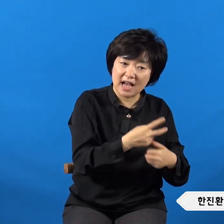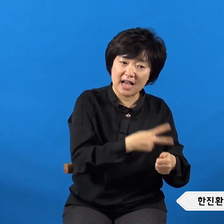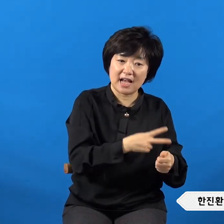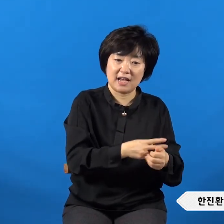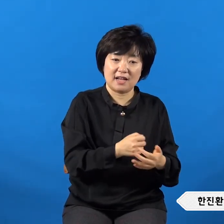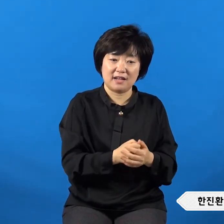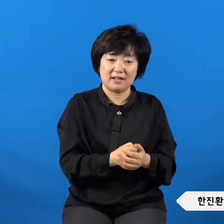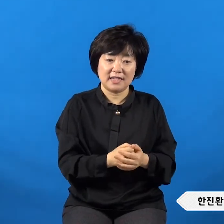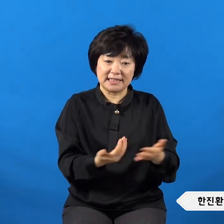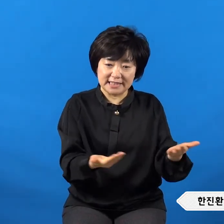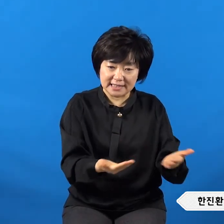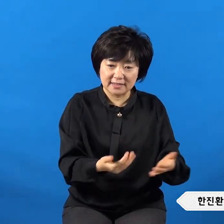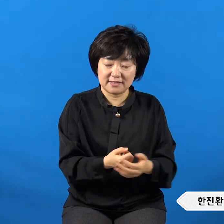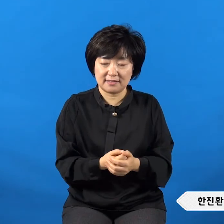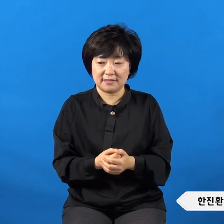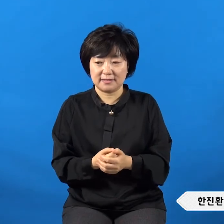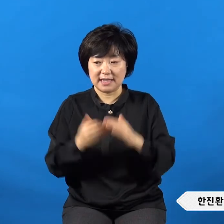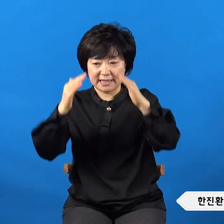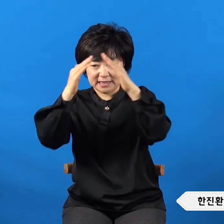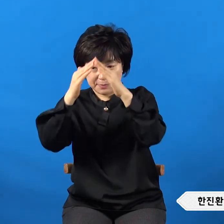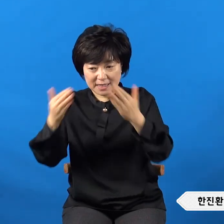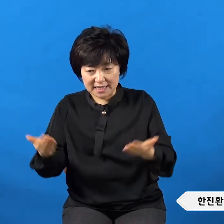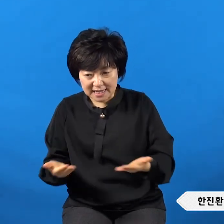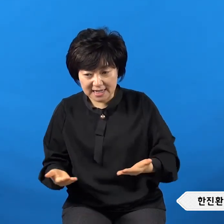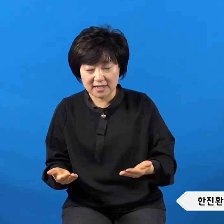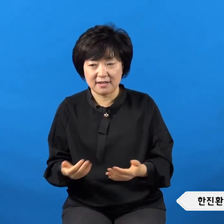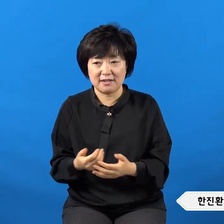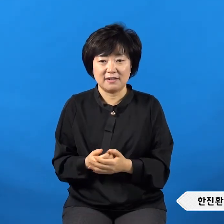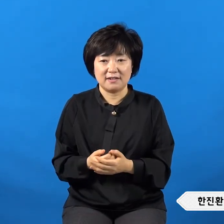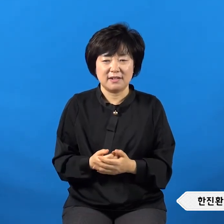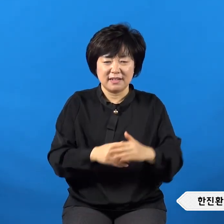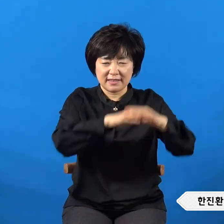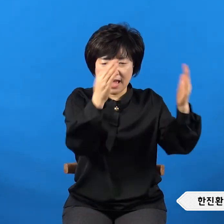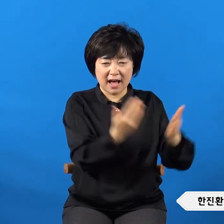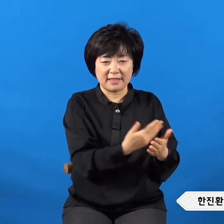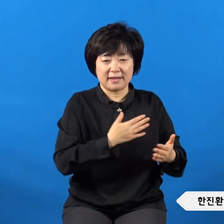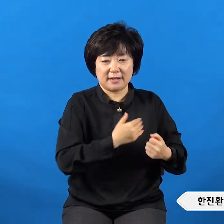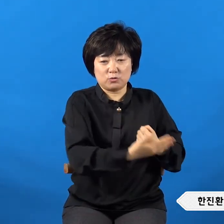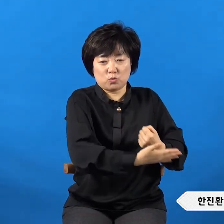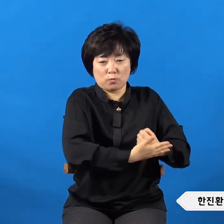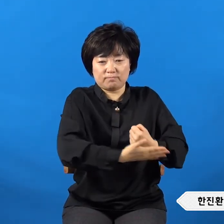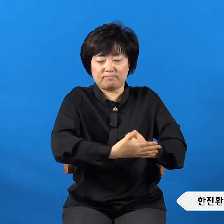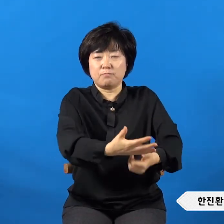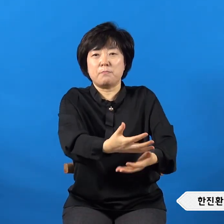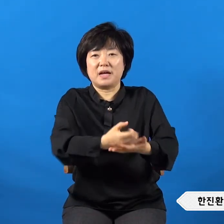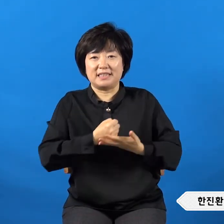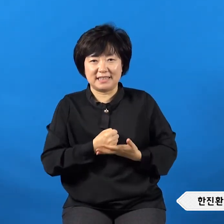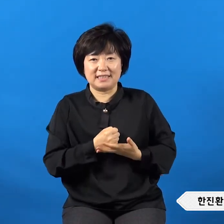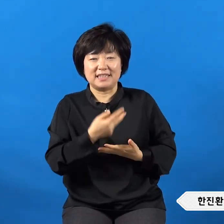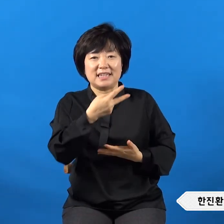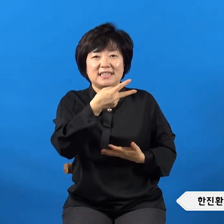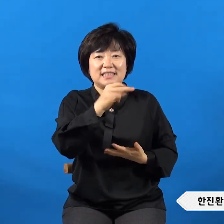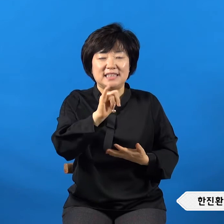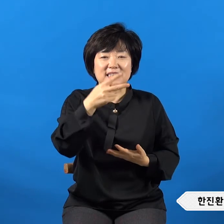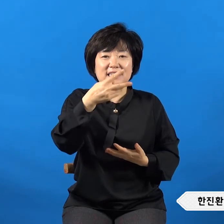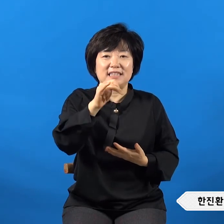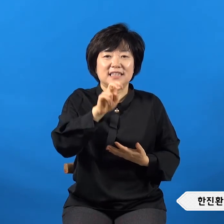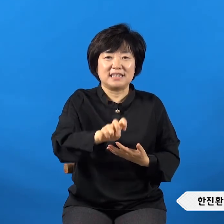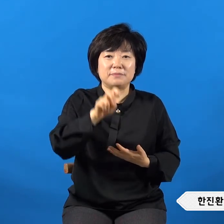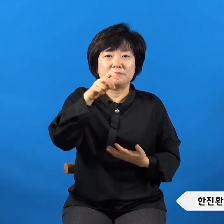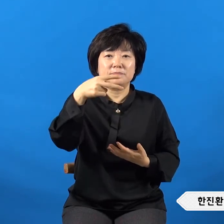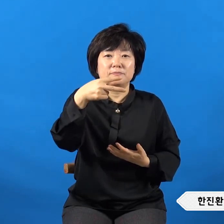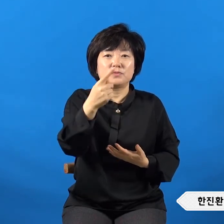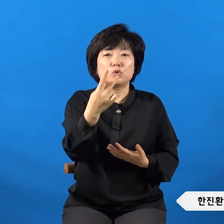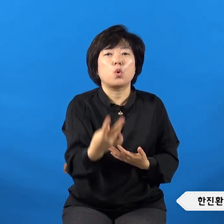의사든지 내가 직장인이든지 전업주부든지 내가 뭘 하든지 그건 다 디딤돌에 불과합니다. 그